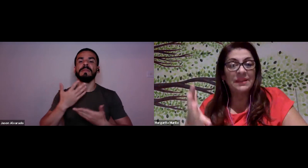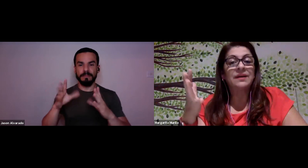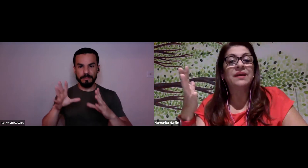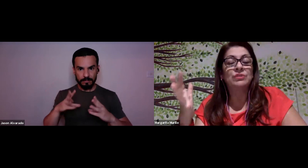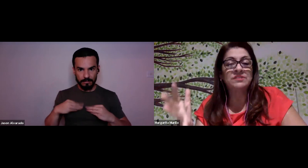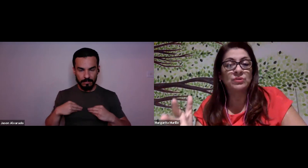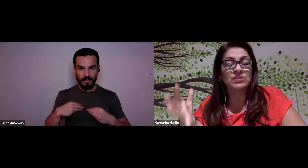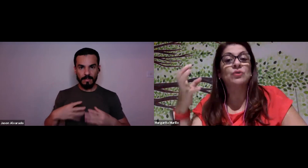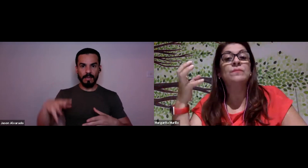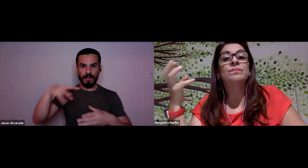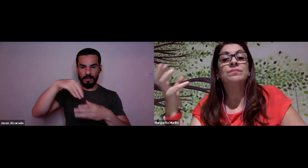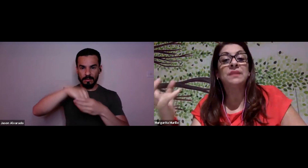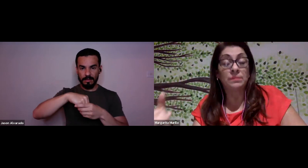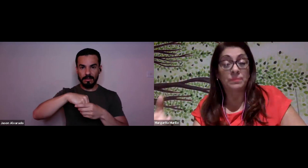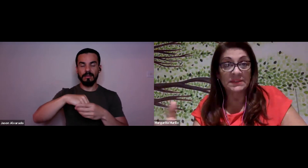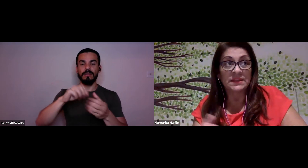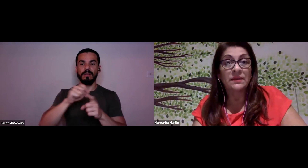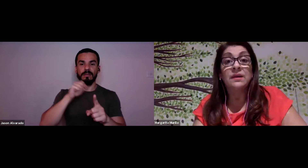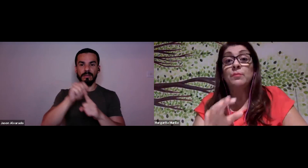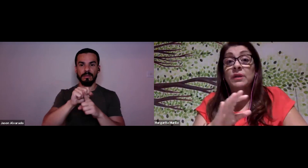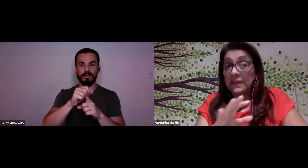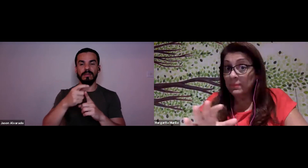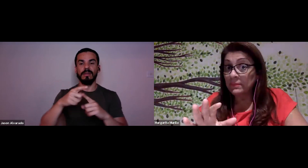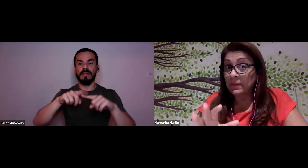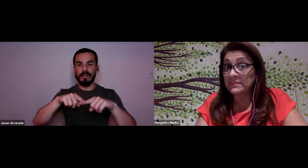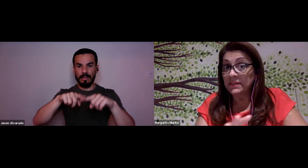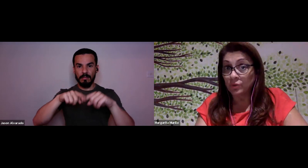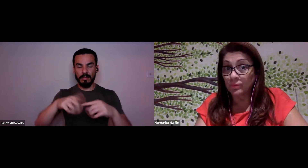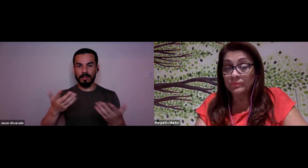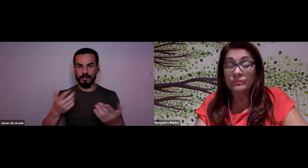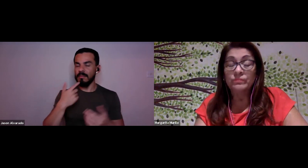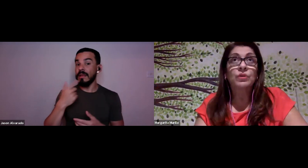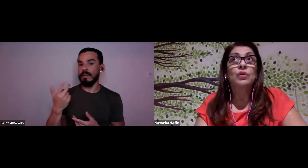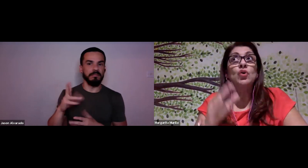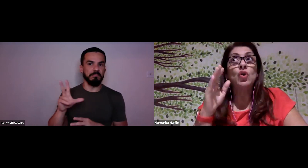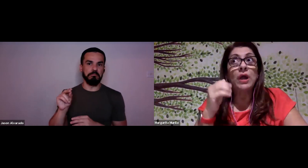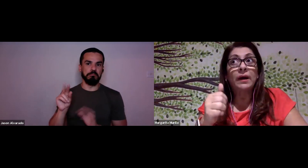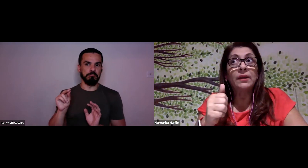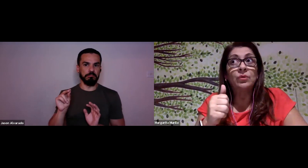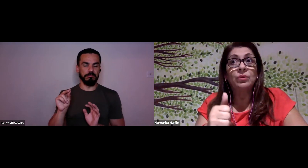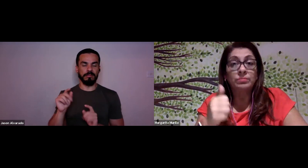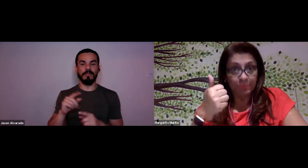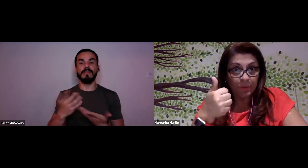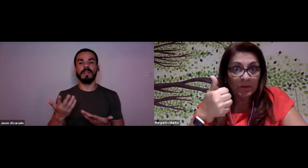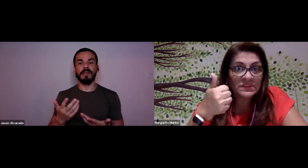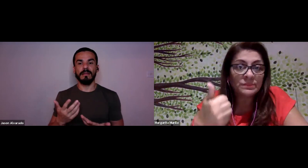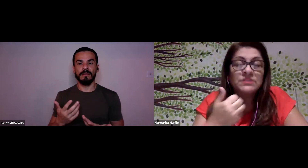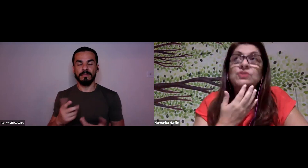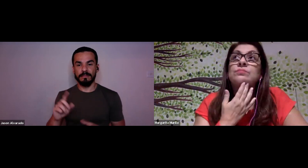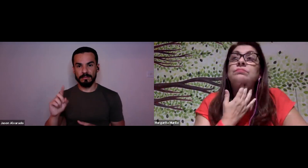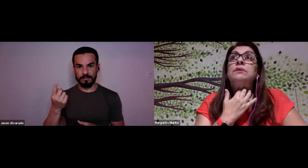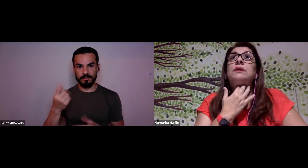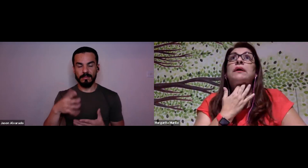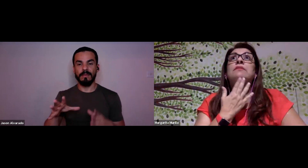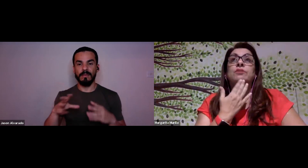metida en una situación de dependencia Generalmente van a decir que no la lo primero la